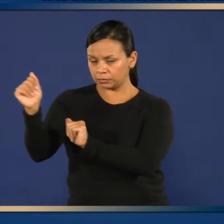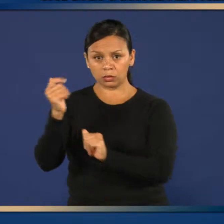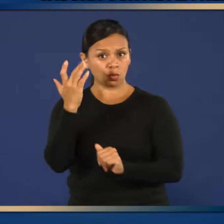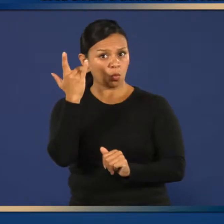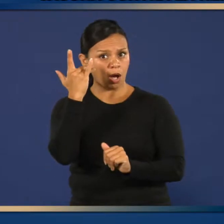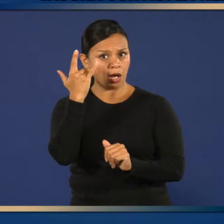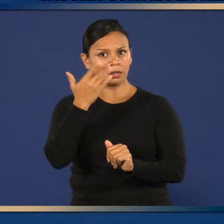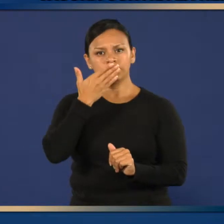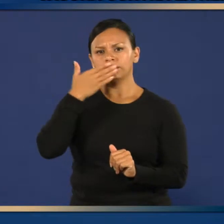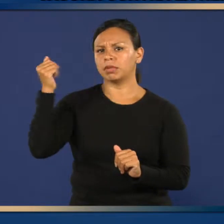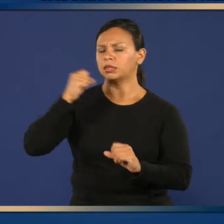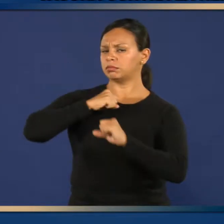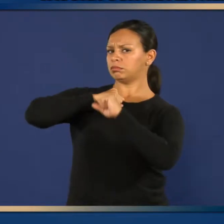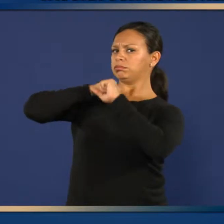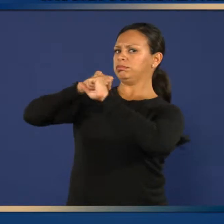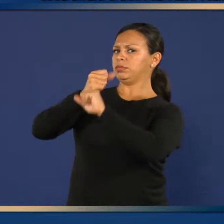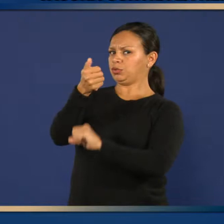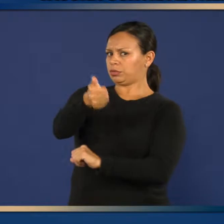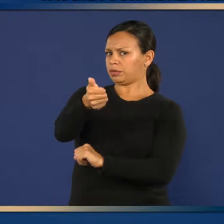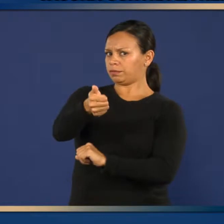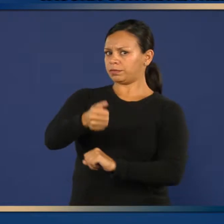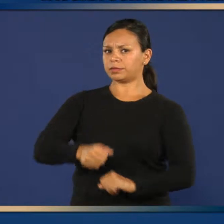obtener la mejor protección